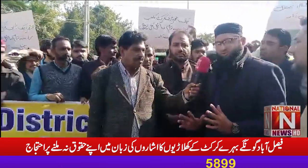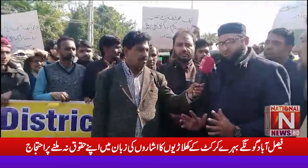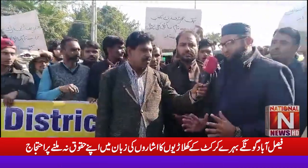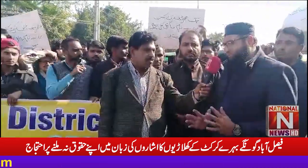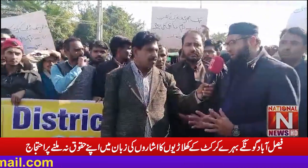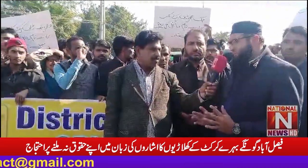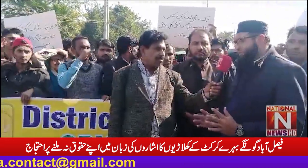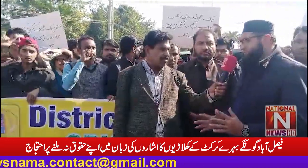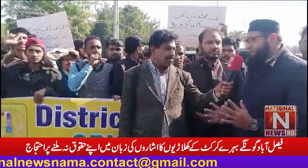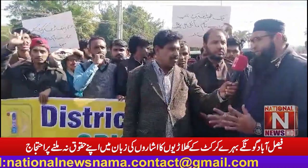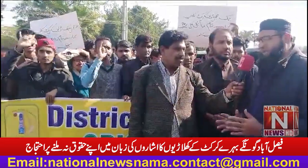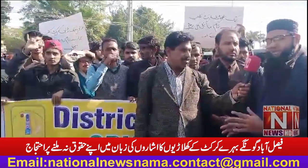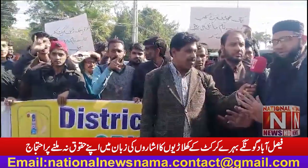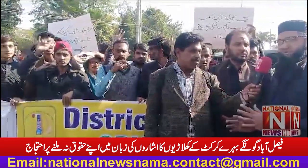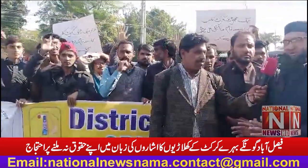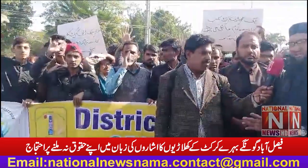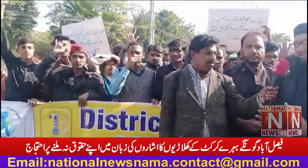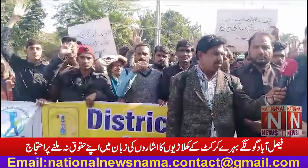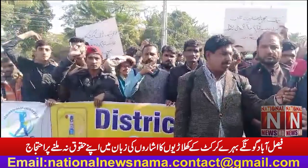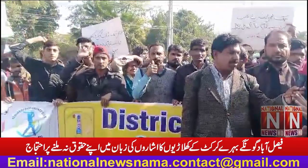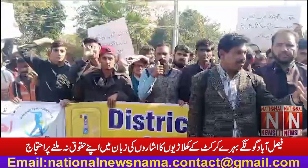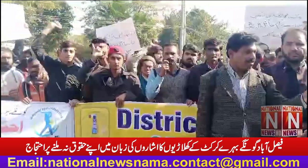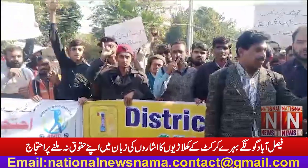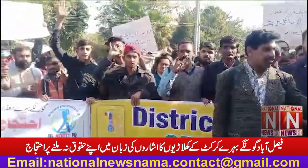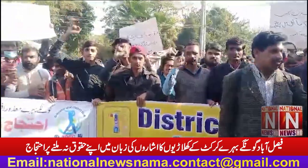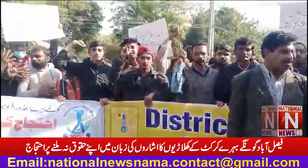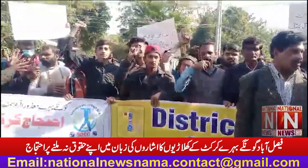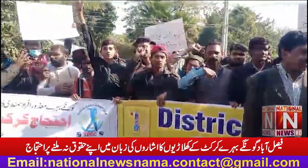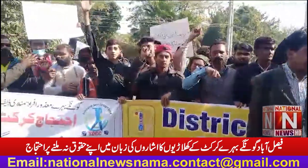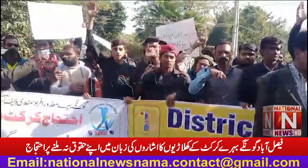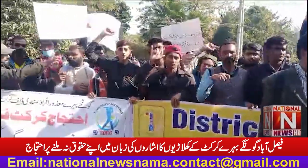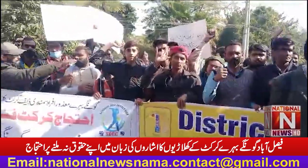भॉल इंपाइस के लेजिये जो अपोन दिस्टचना वर्ण से नावर्ण के साथ आवा लेकिया